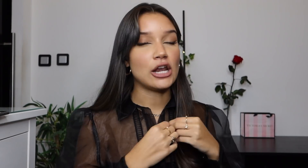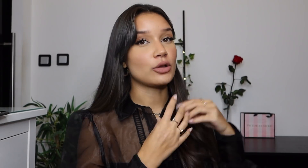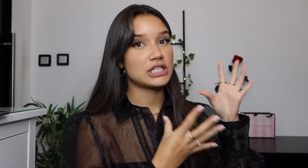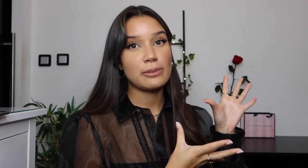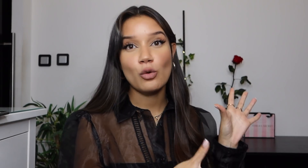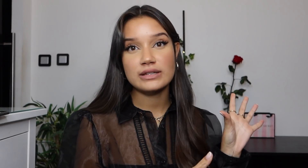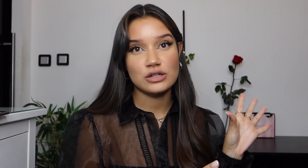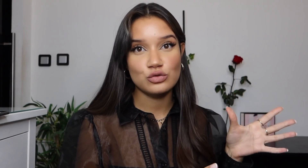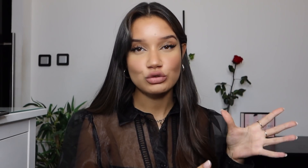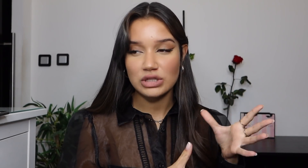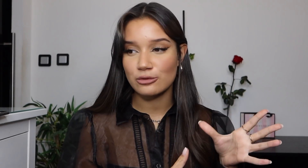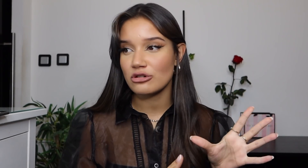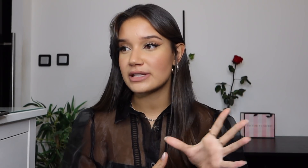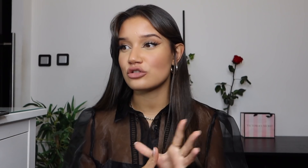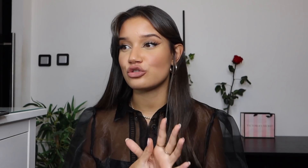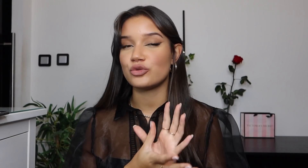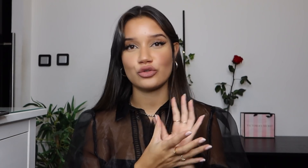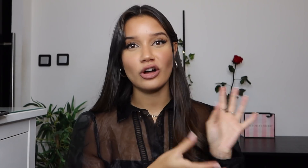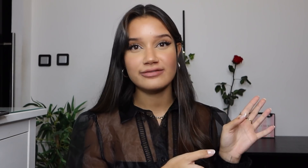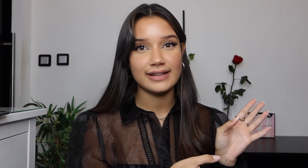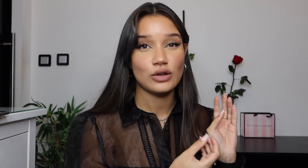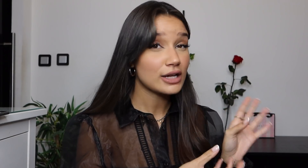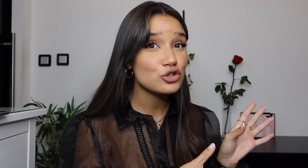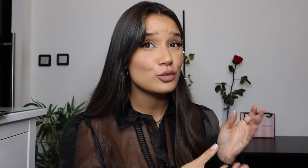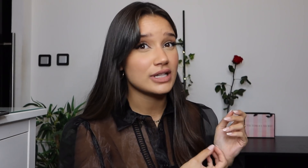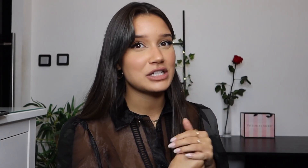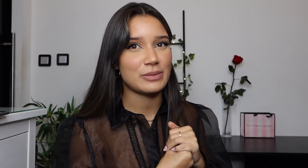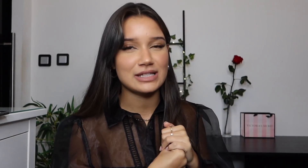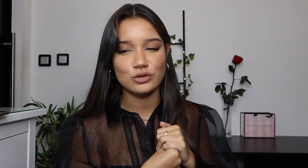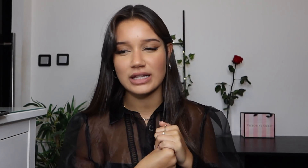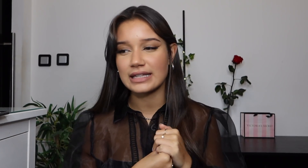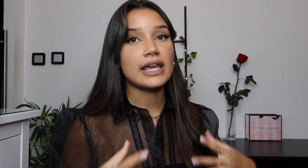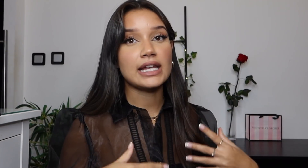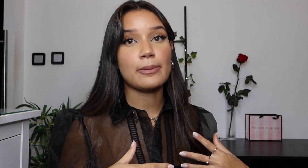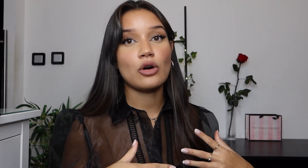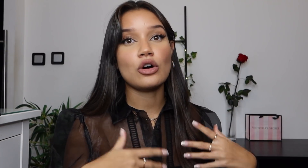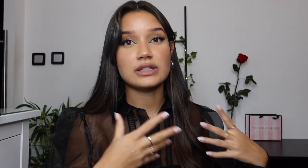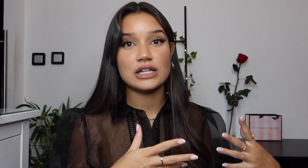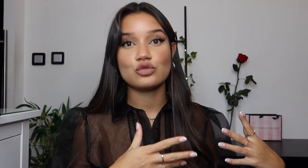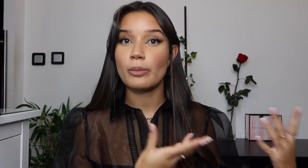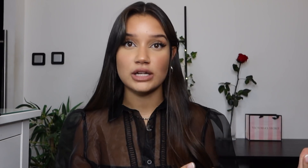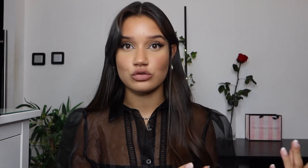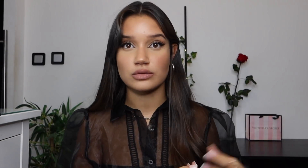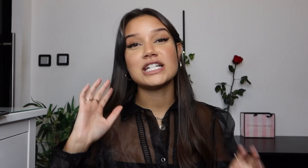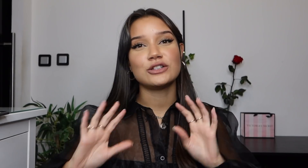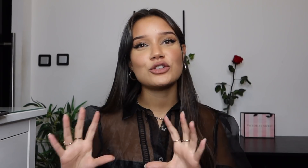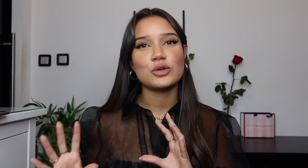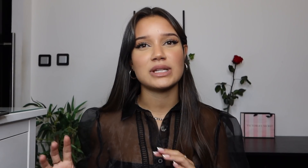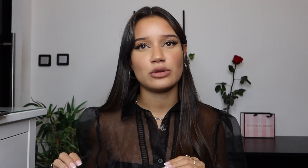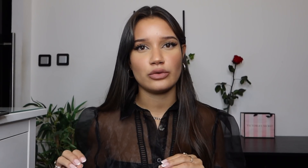Alors déjà pourquoi 7 jours? Tout simplement parce que je suis une grande fan de Arthur Mosa, je sais pas si vous connaissez, et il apprend en 7 jours plein de choses. Et j'adore ce concept de